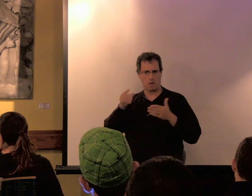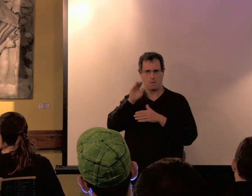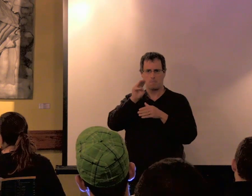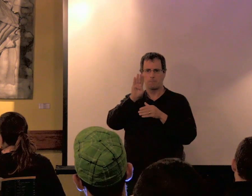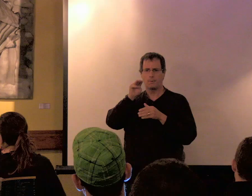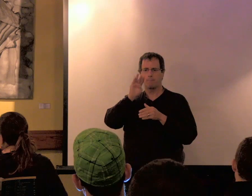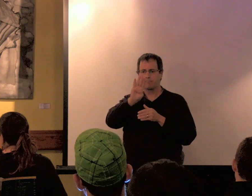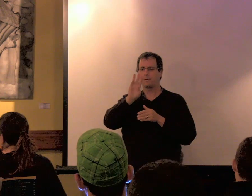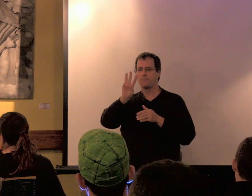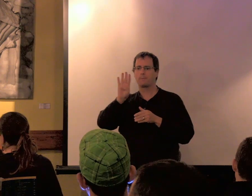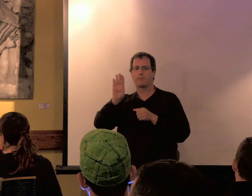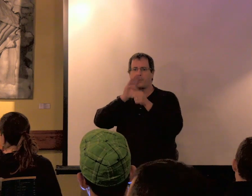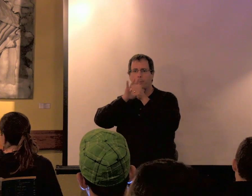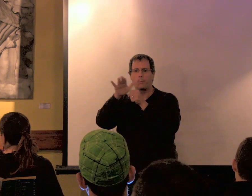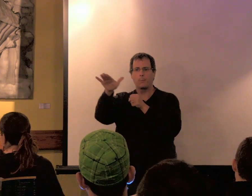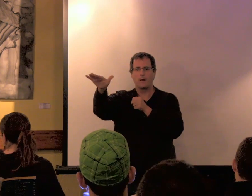se disait pourquoi ne pas instaurer